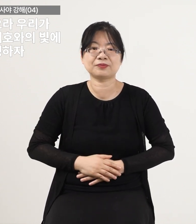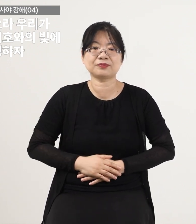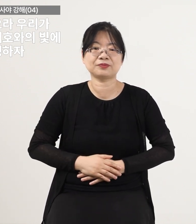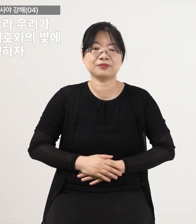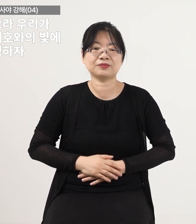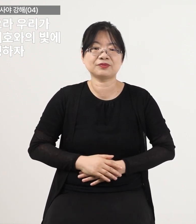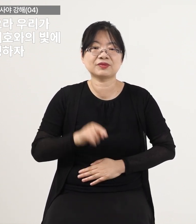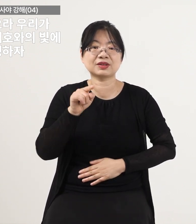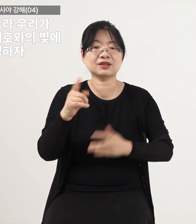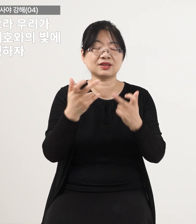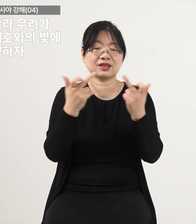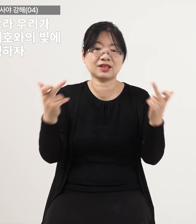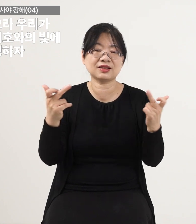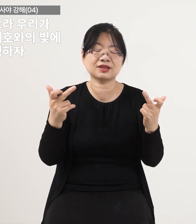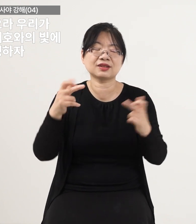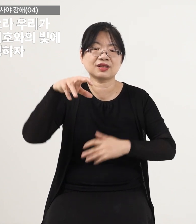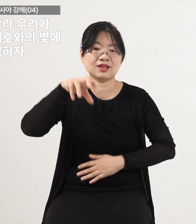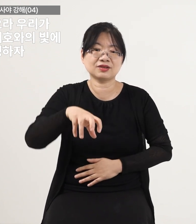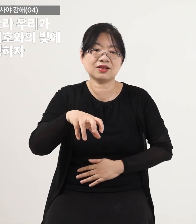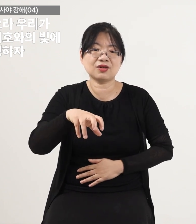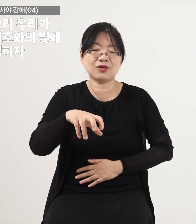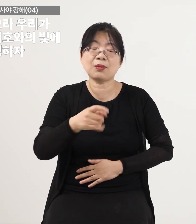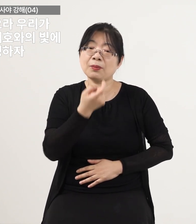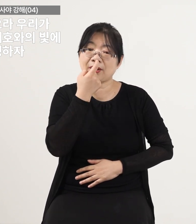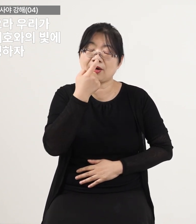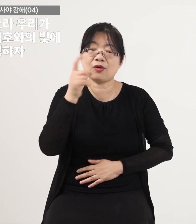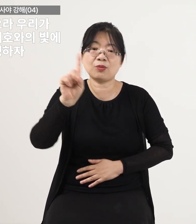그런데 그 산에서 뭘로